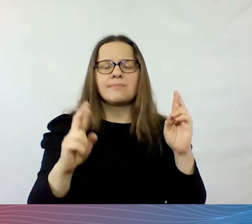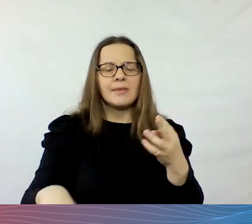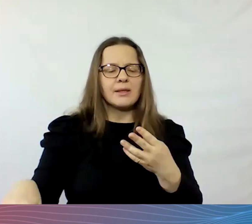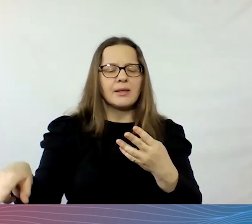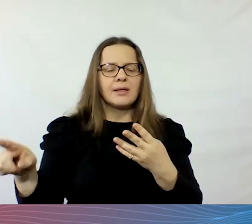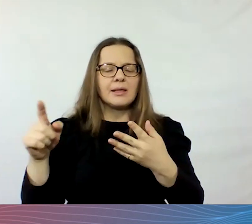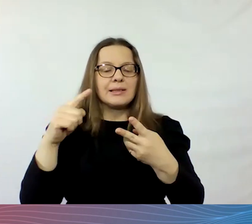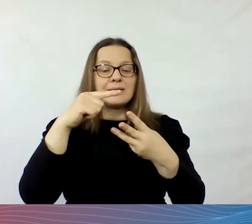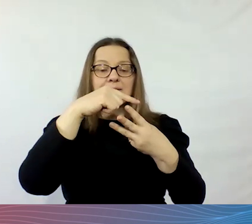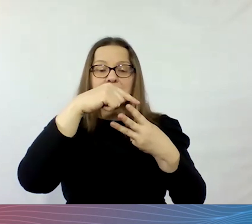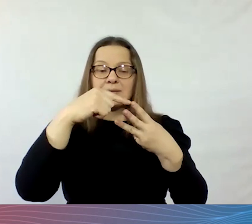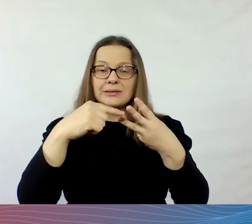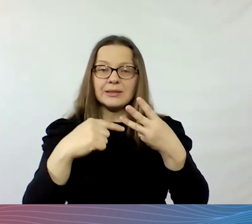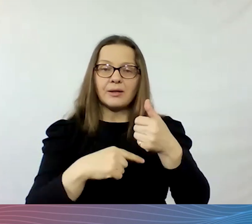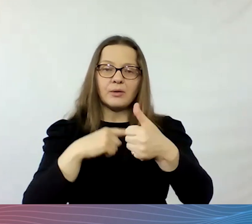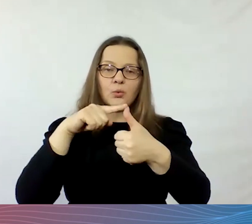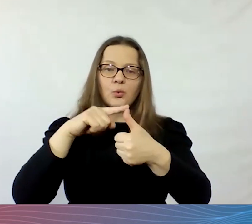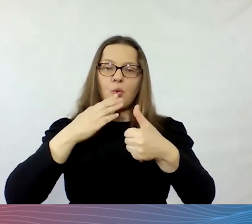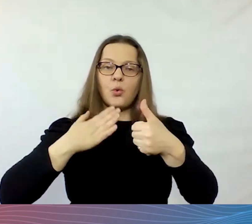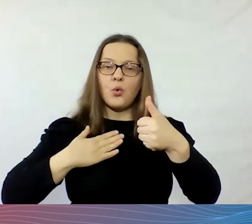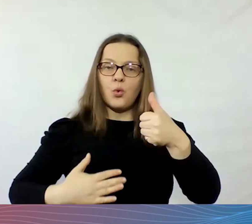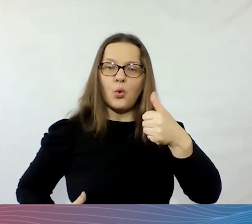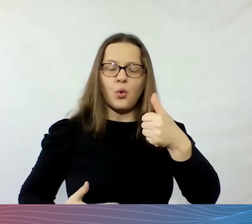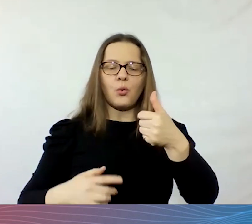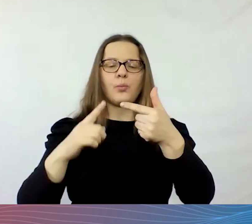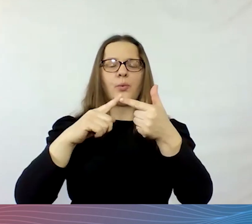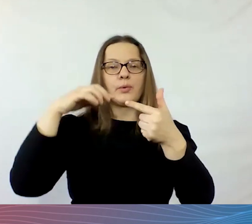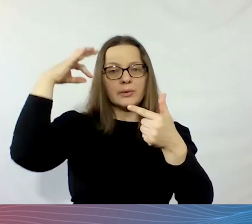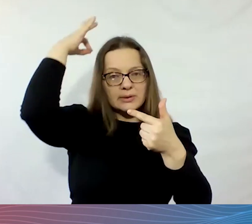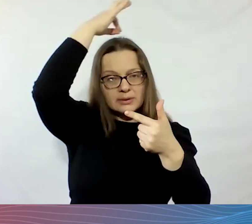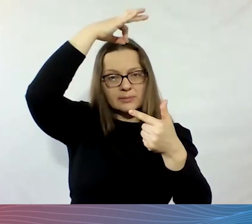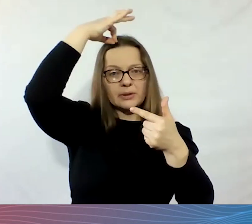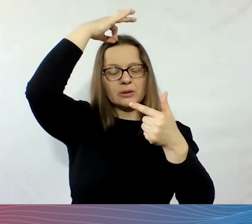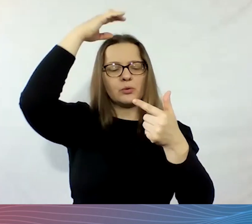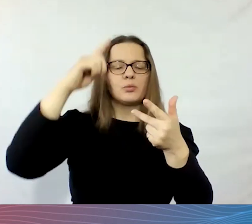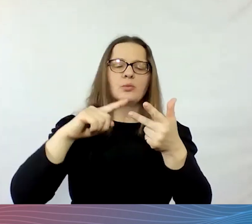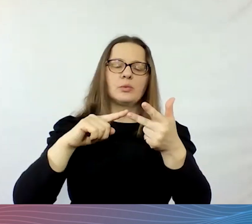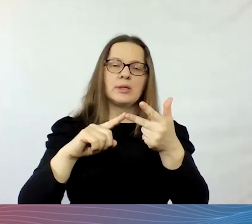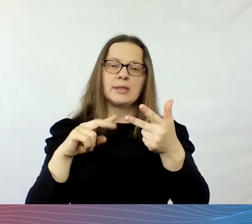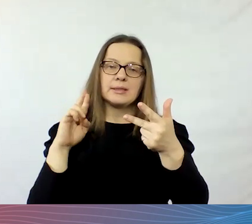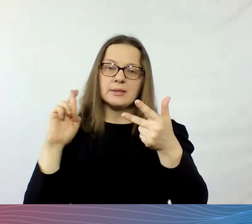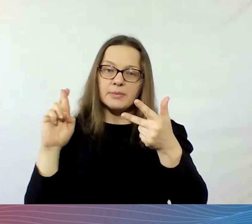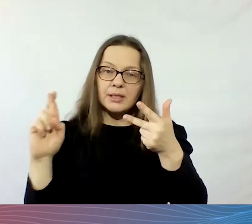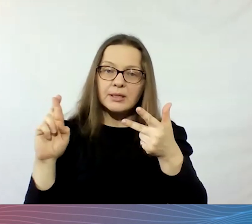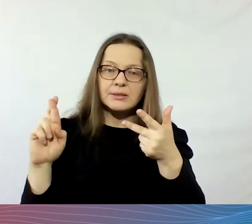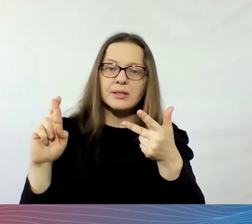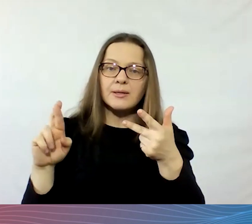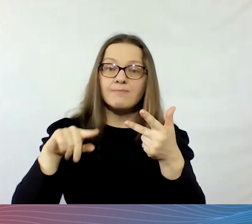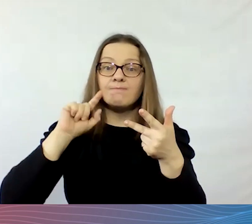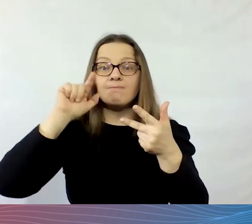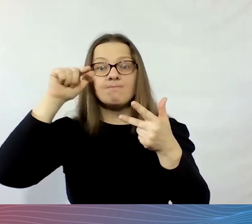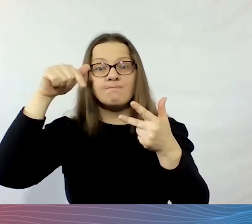itens. É um corpo, um espírito e uma esperança. E em seguida ele fala,